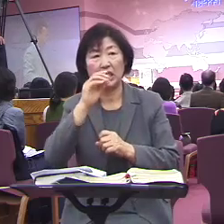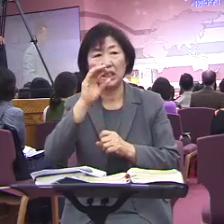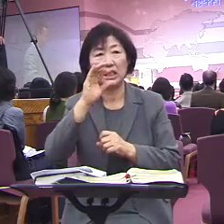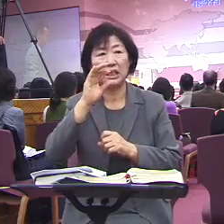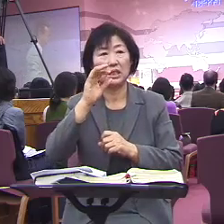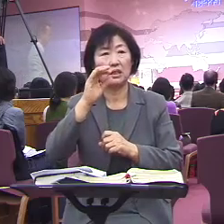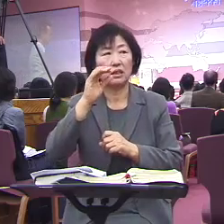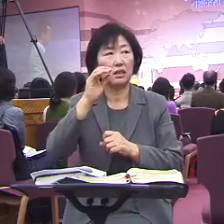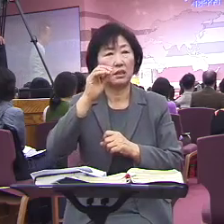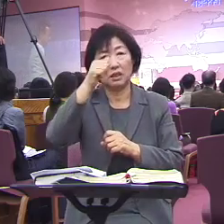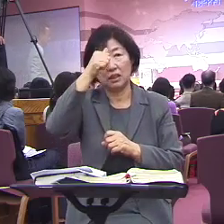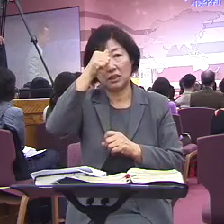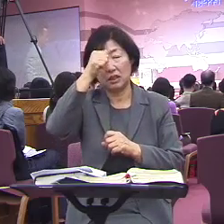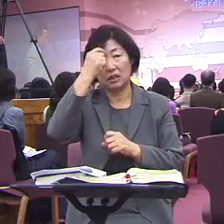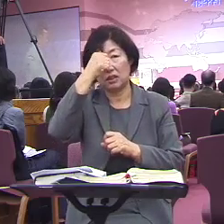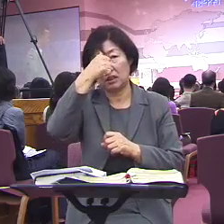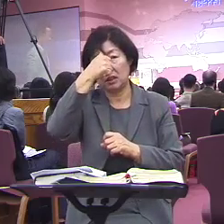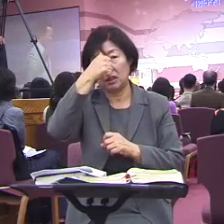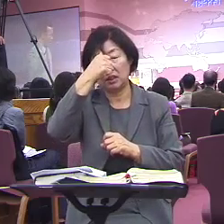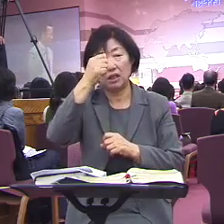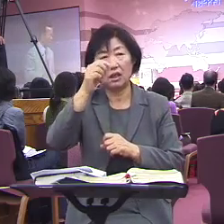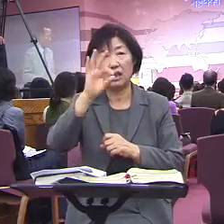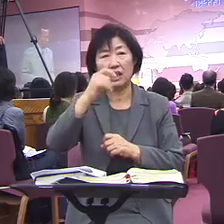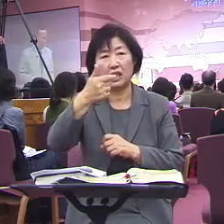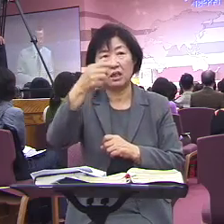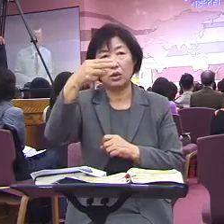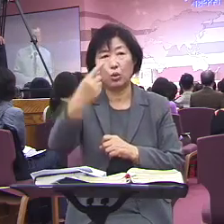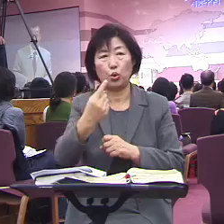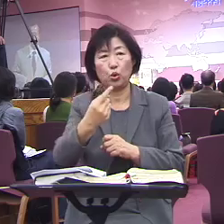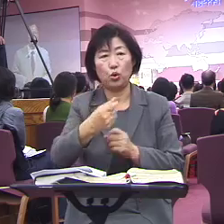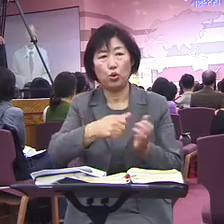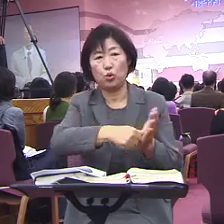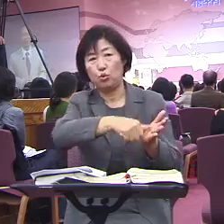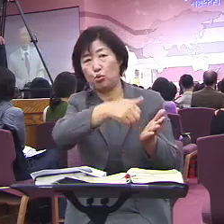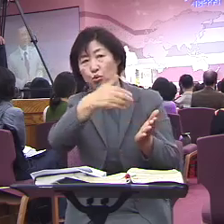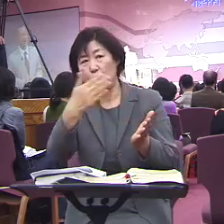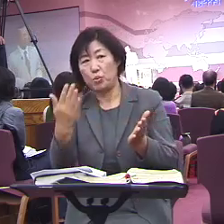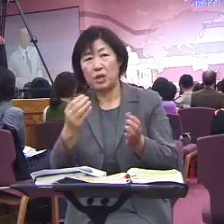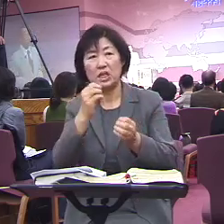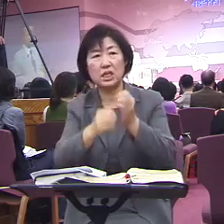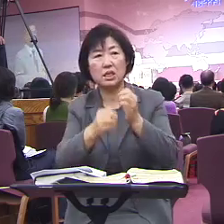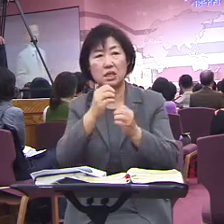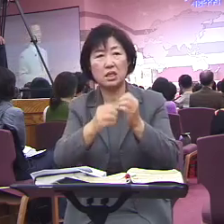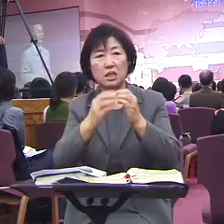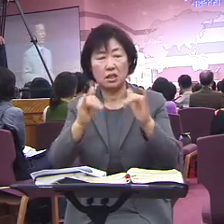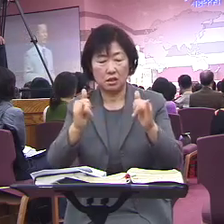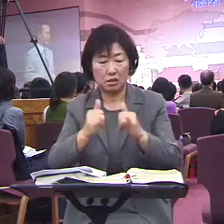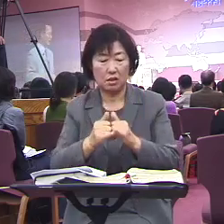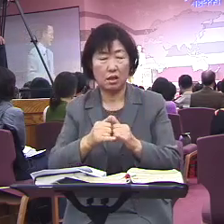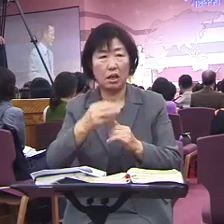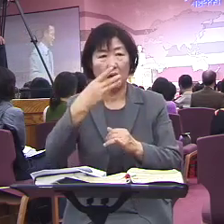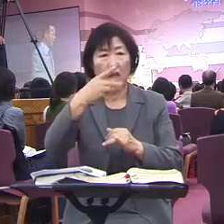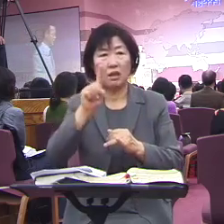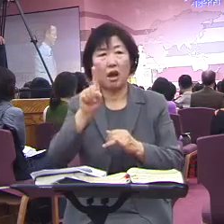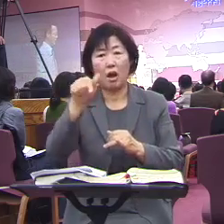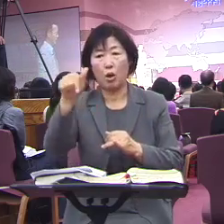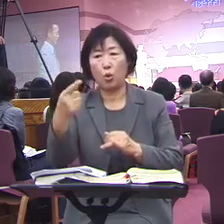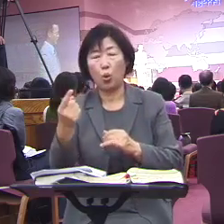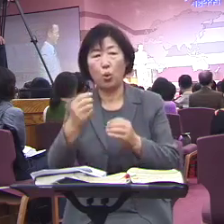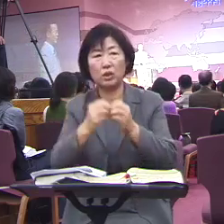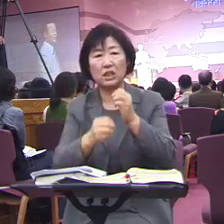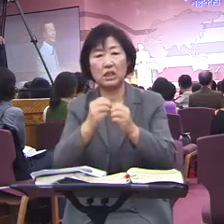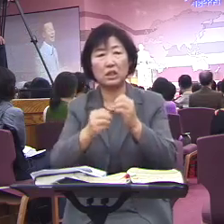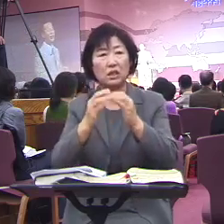인도의 유명한 시인이죠. 지나간 날에 유명한 시인이었던 타고르라는 시인이